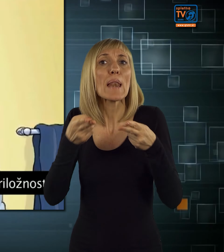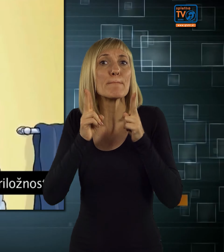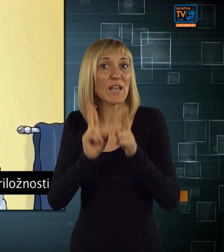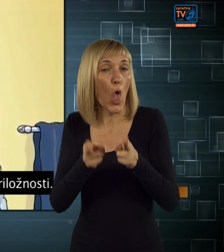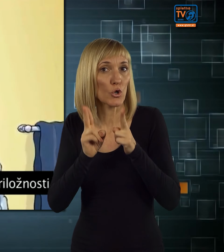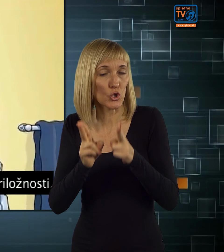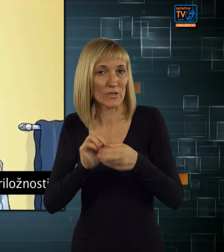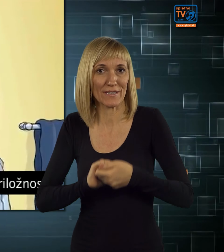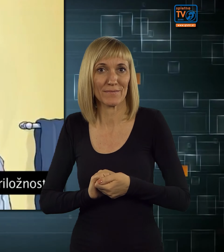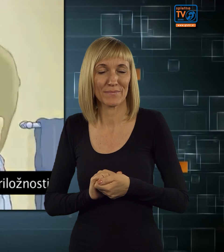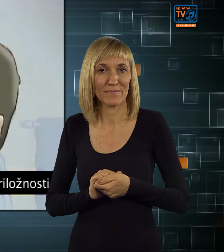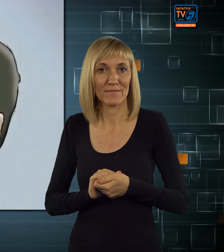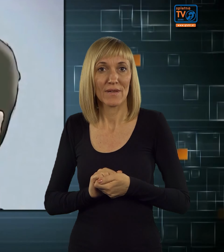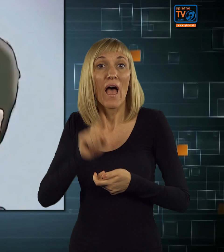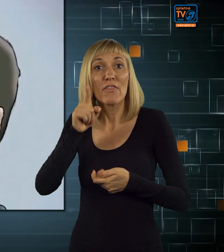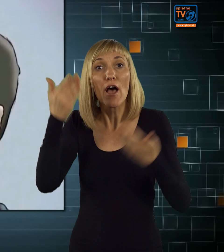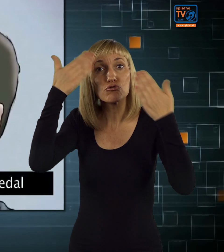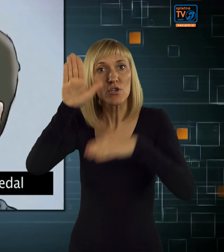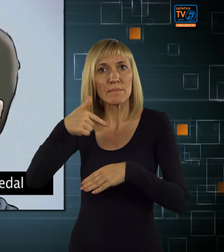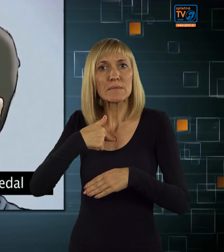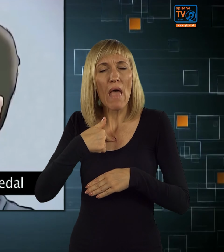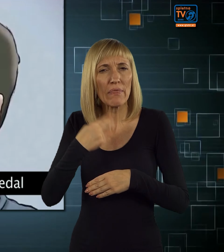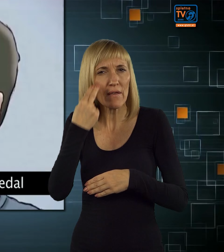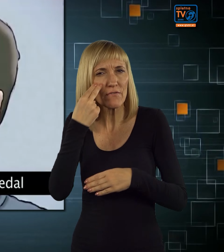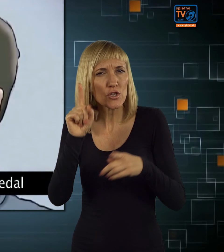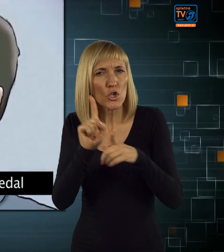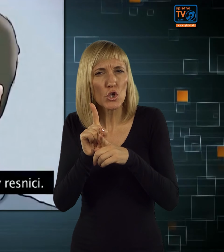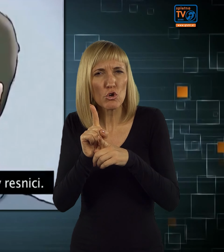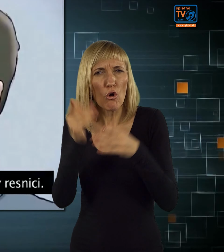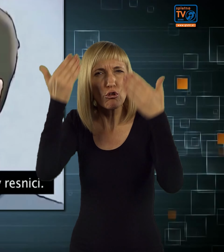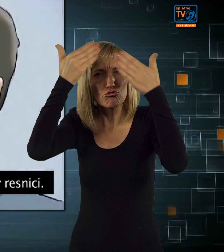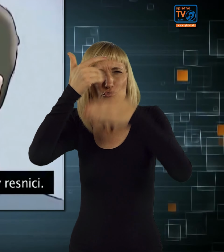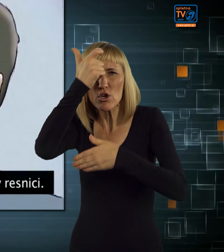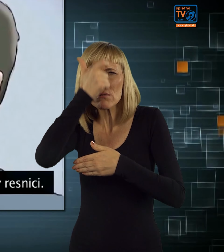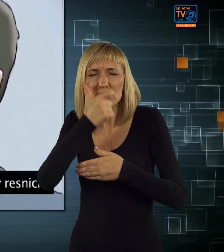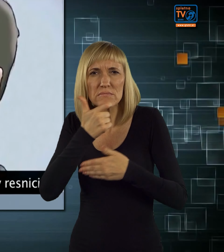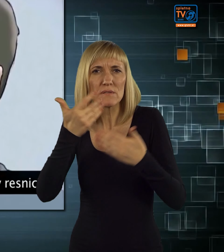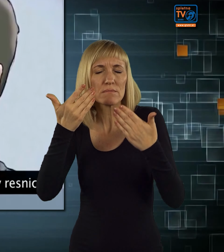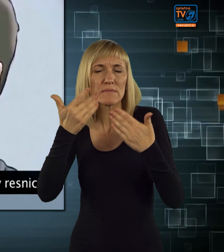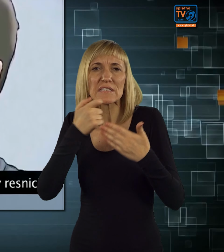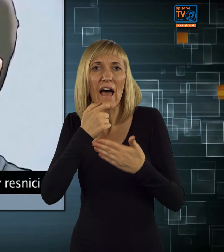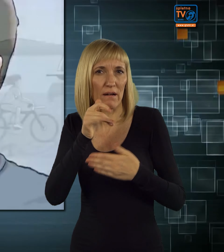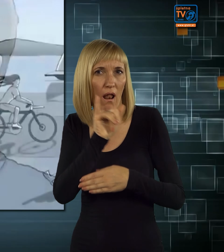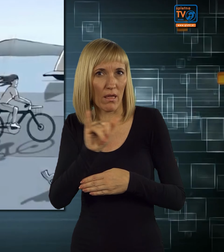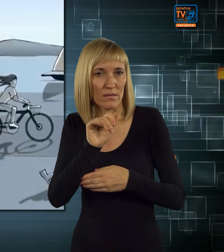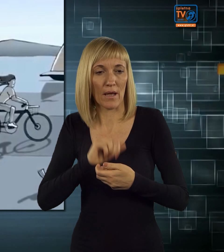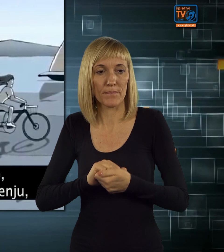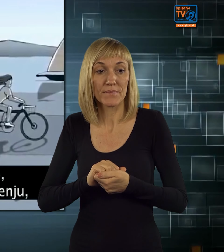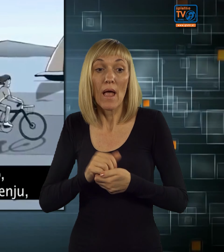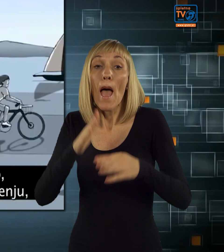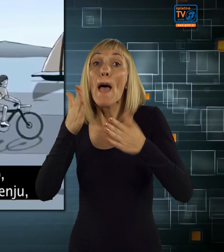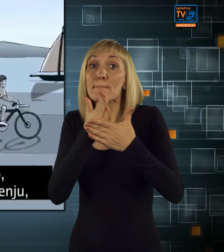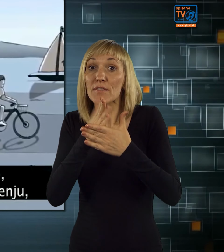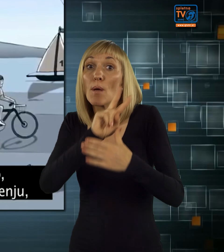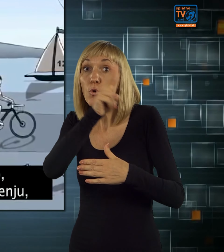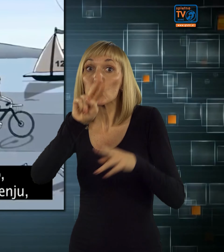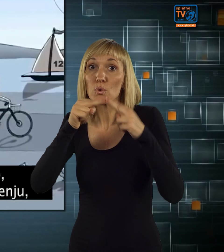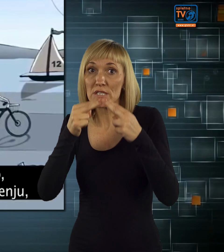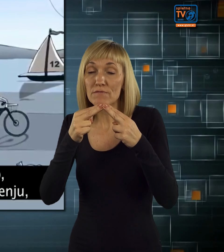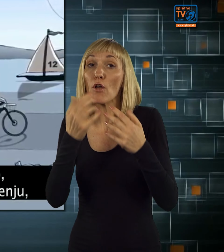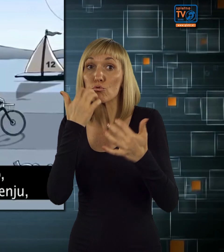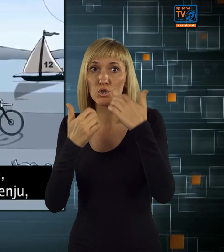or occasion. The black dog made me look and feel older than my years. When the rest of